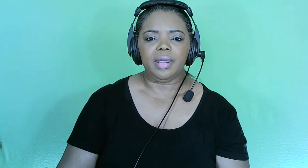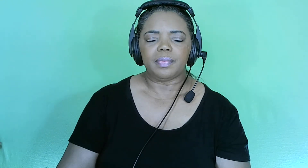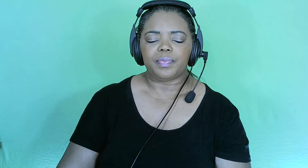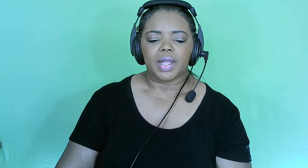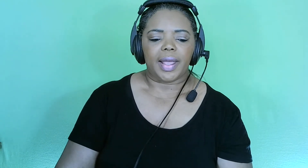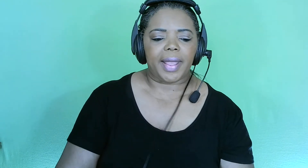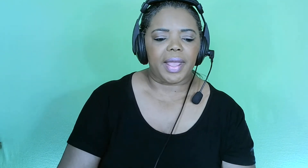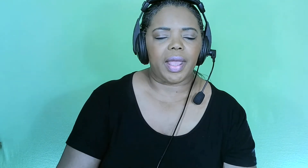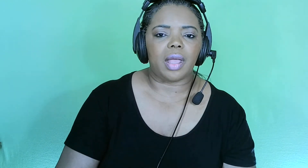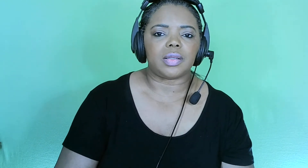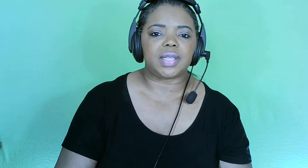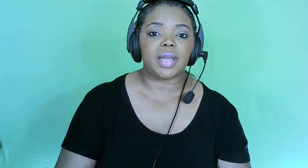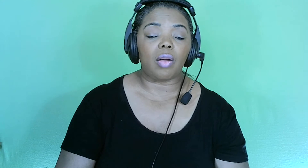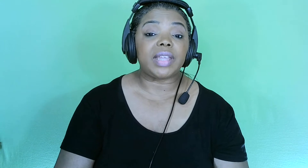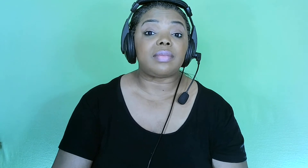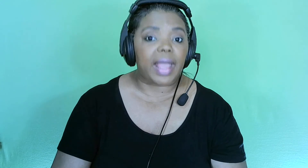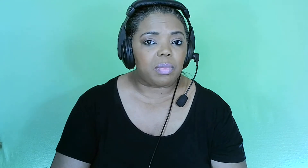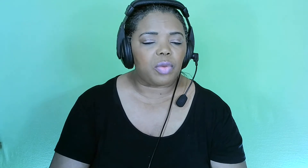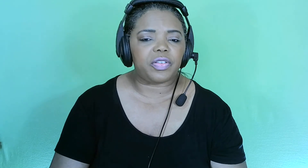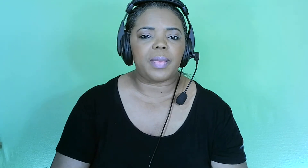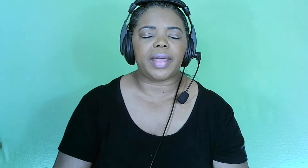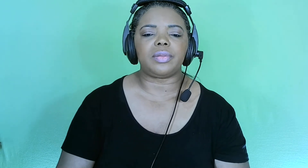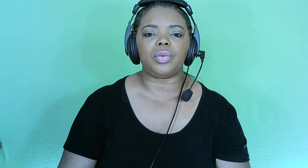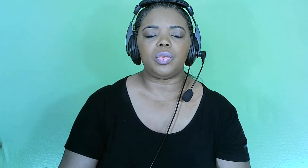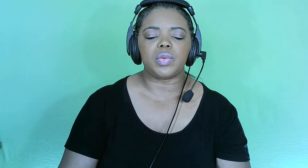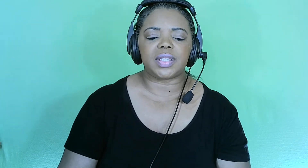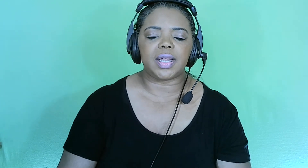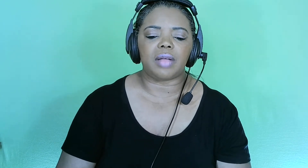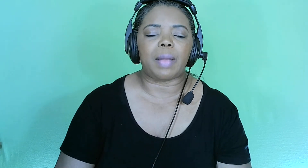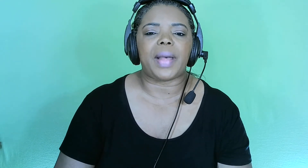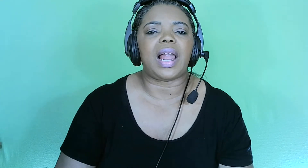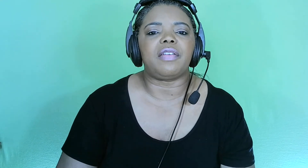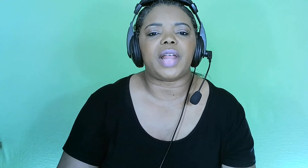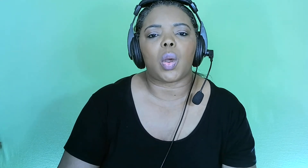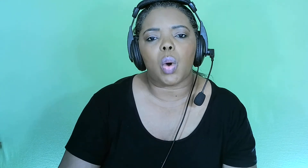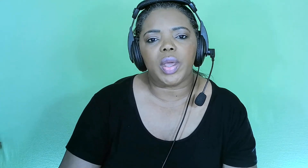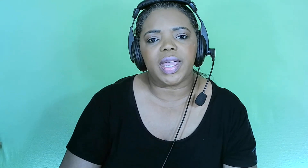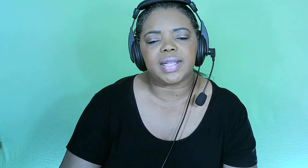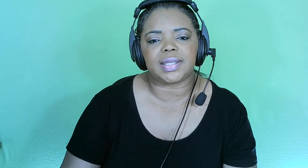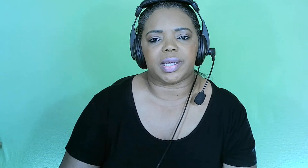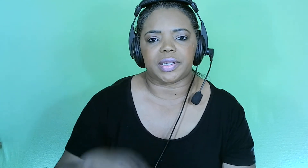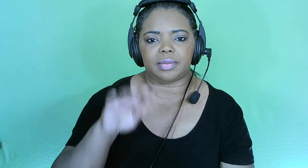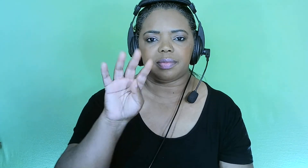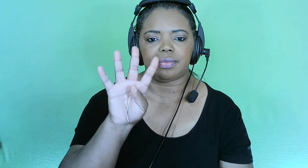também, sinal que tem movimento, o sinal da palavra conhecer.